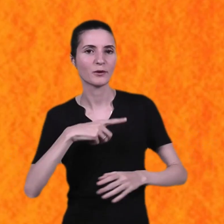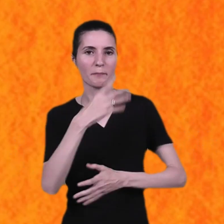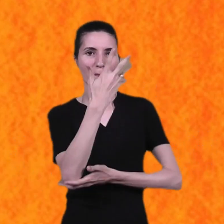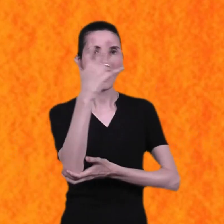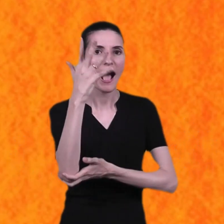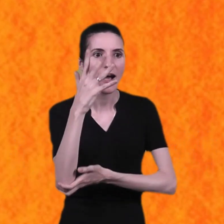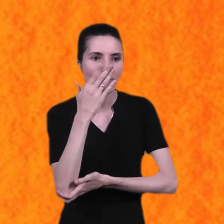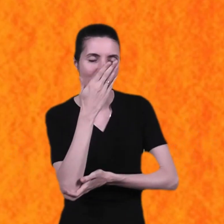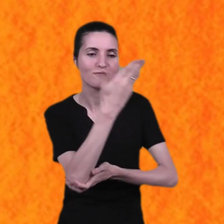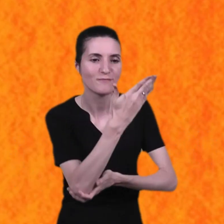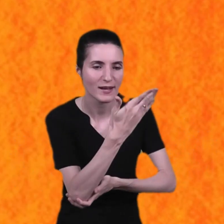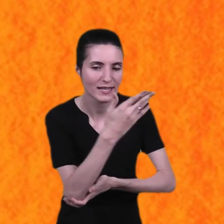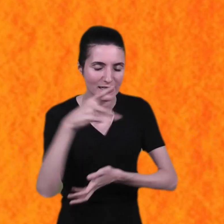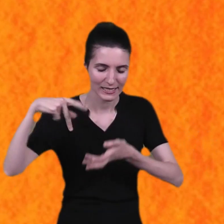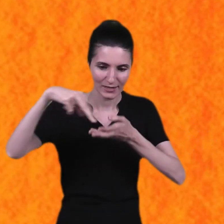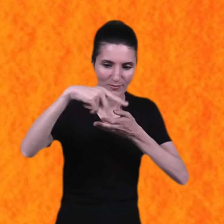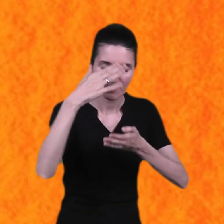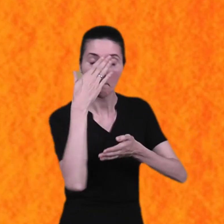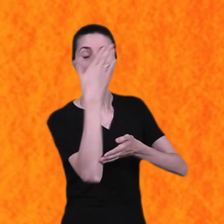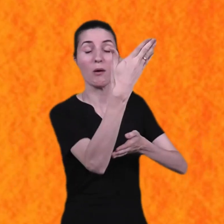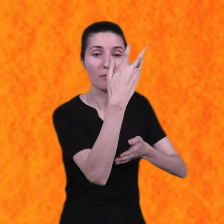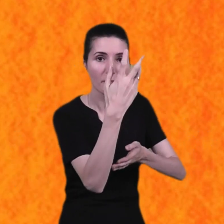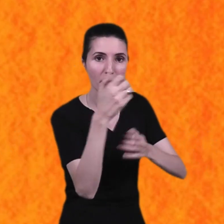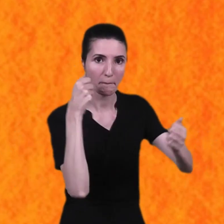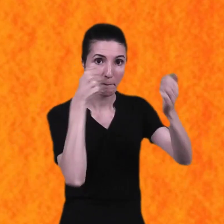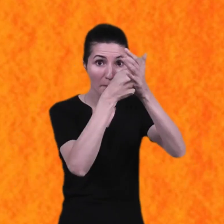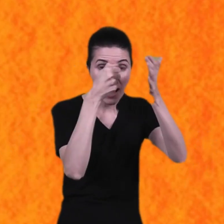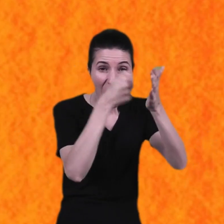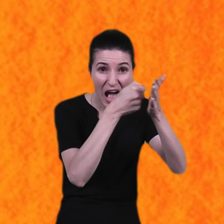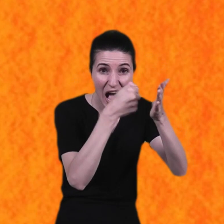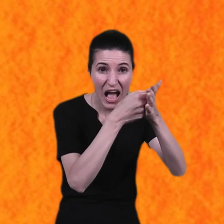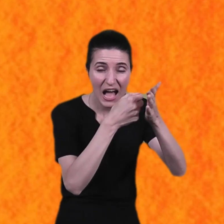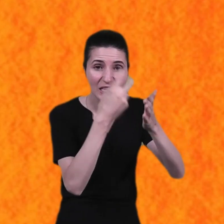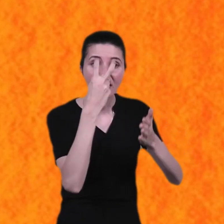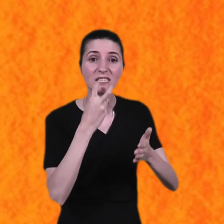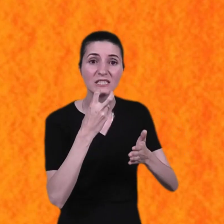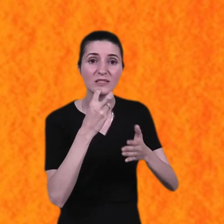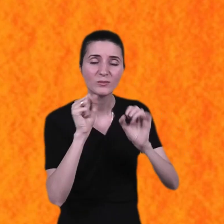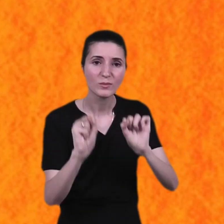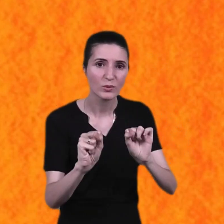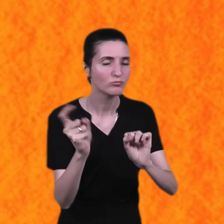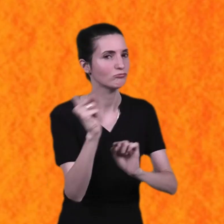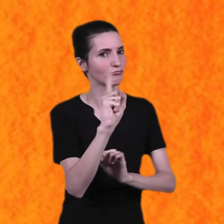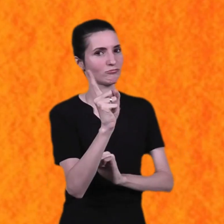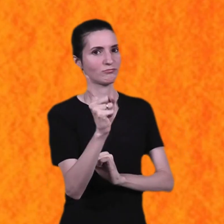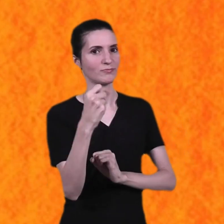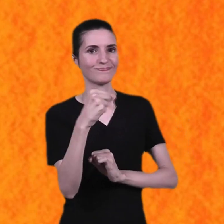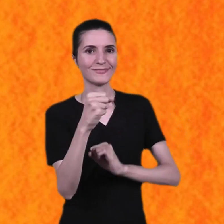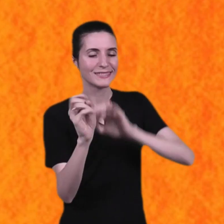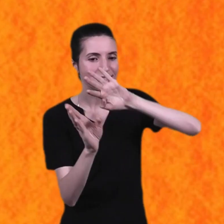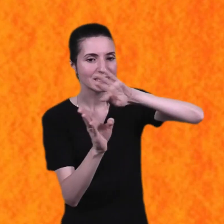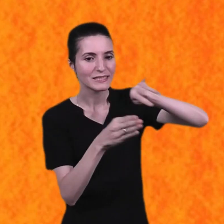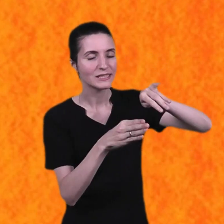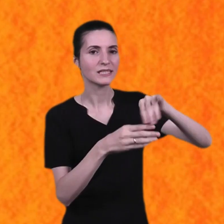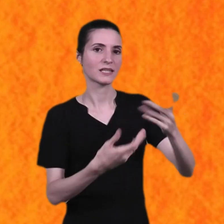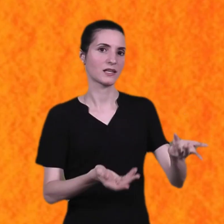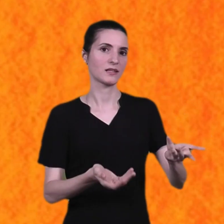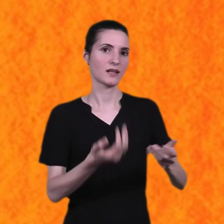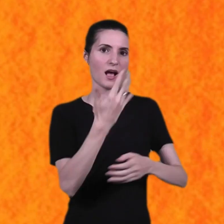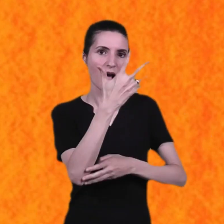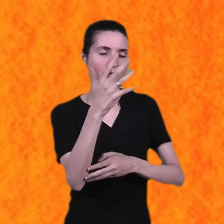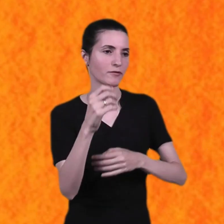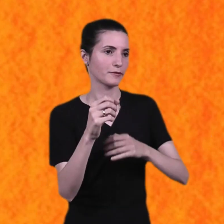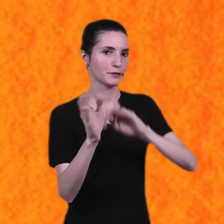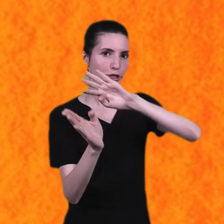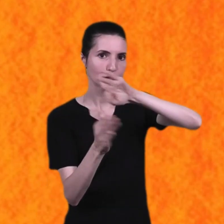obstáculo aqui na minha frente que me dificulta muito. Como é que esse obstáculo poderia não estar aqui, Então,